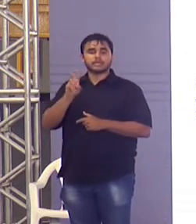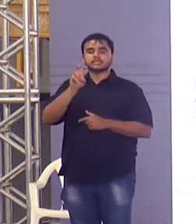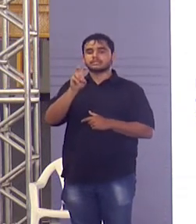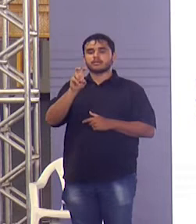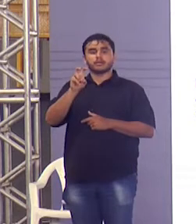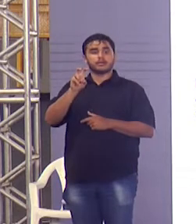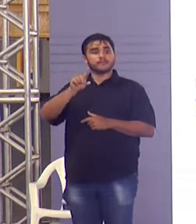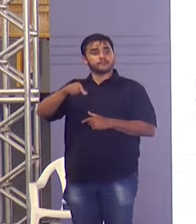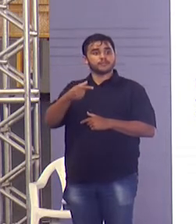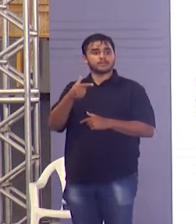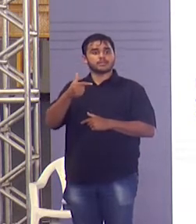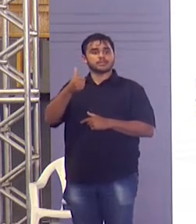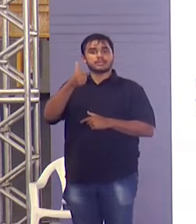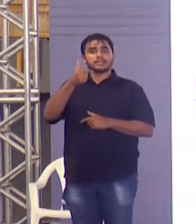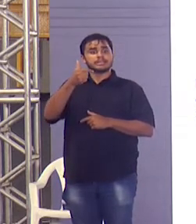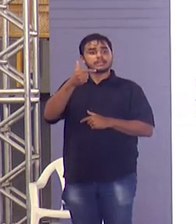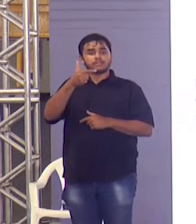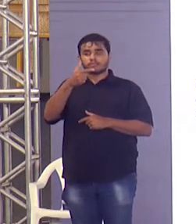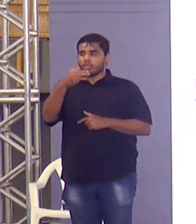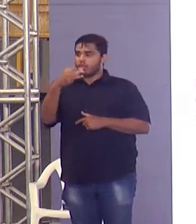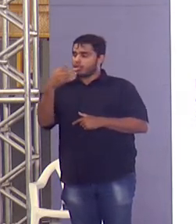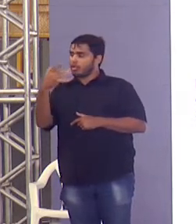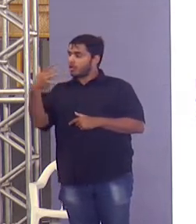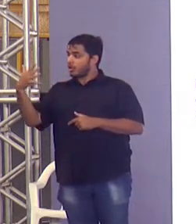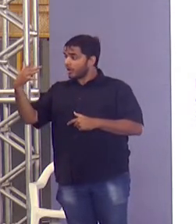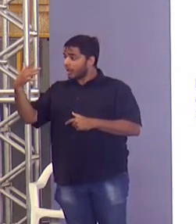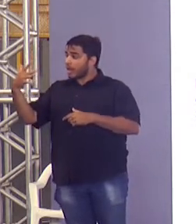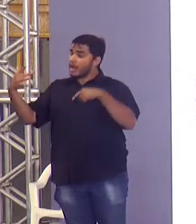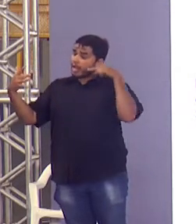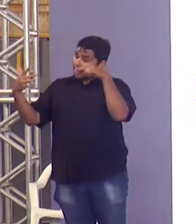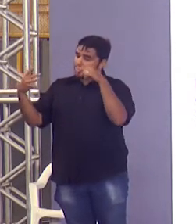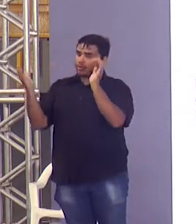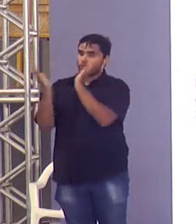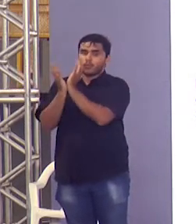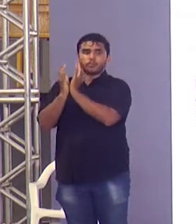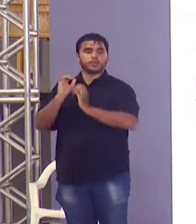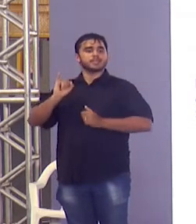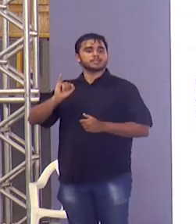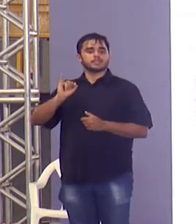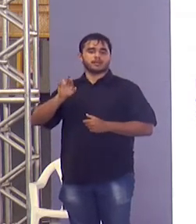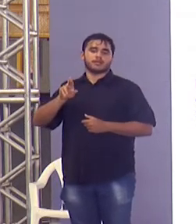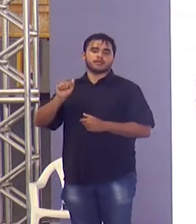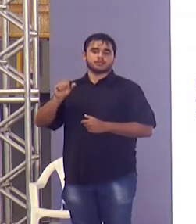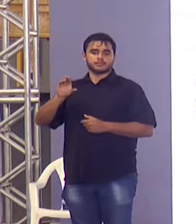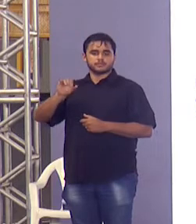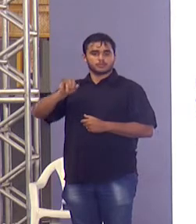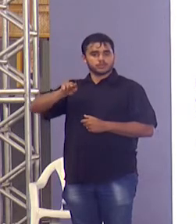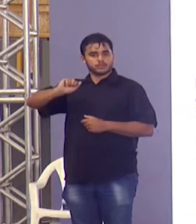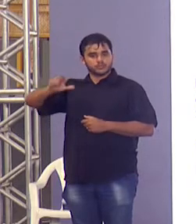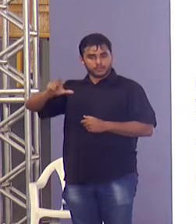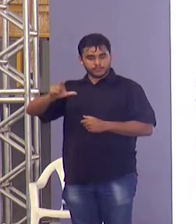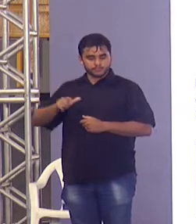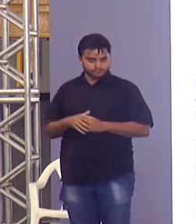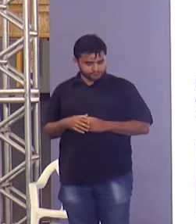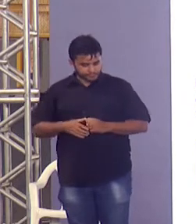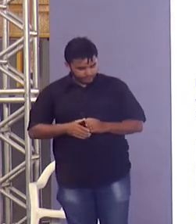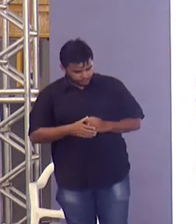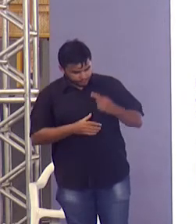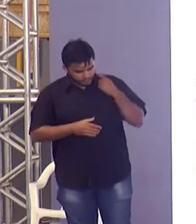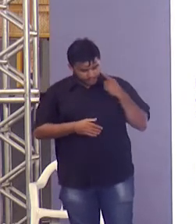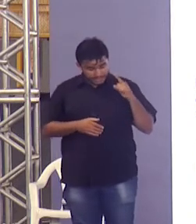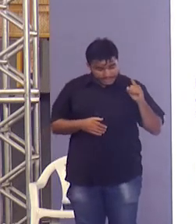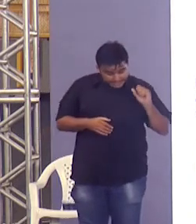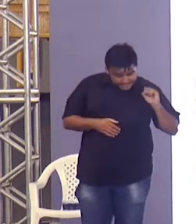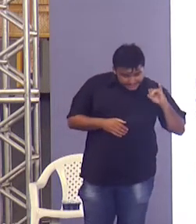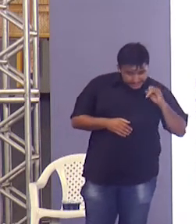são números chamados de irracionais. São também irracionais, gente, raízes quadradas